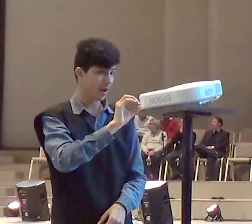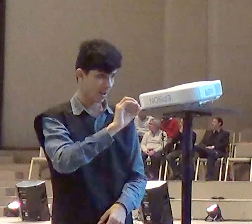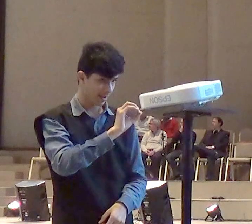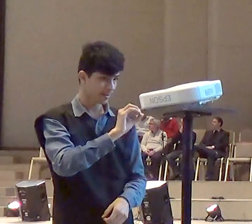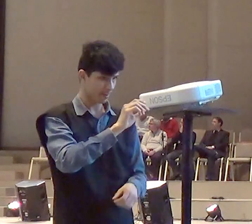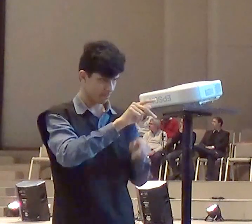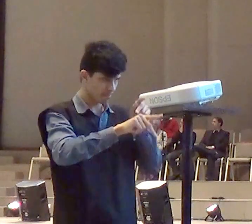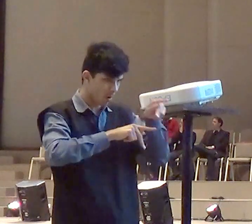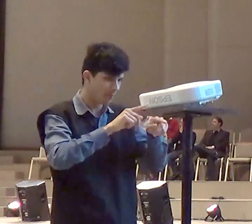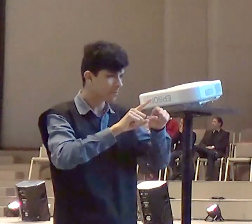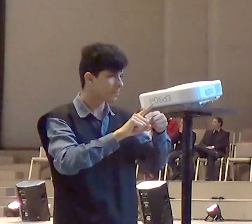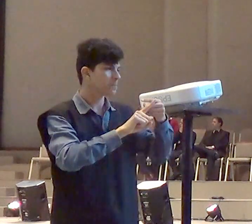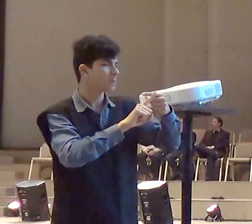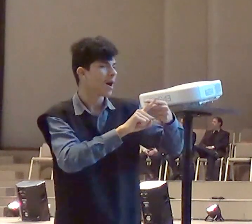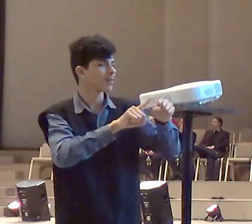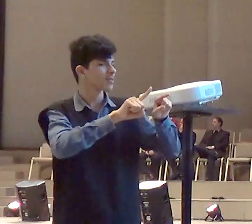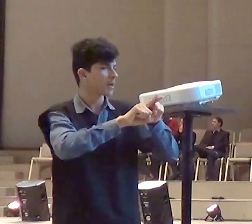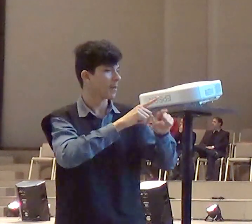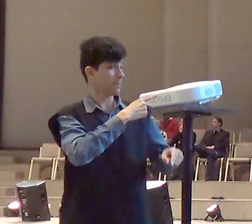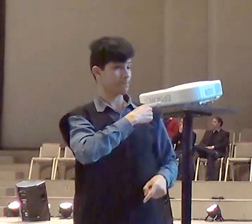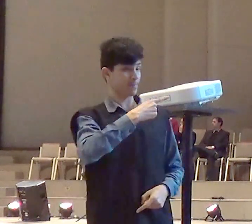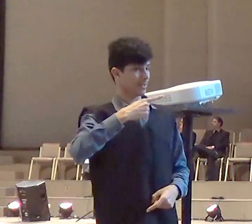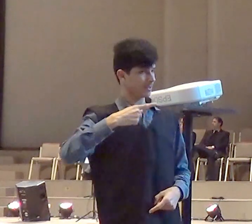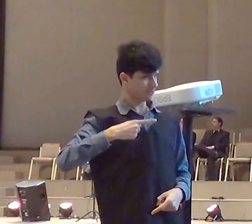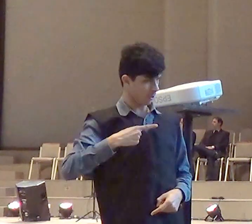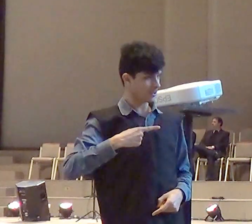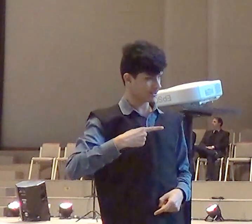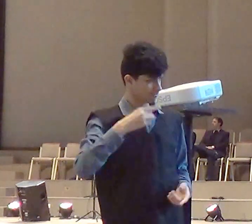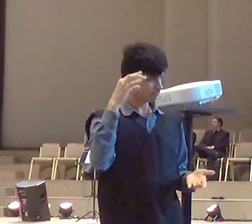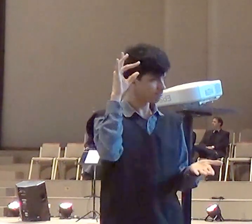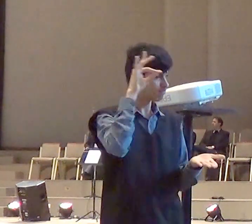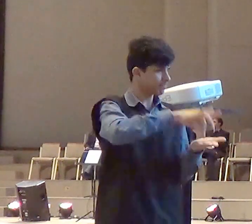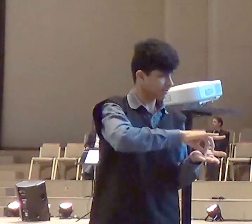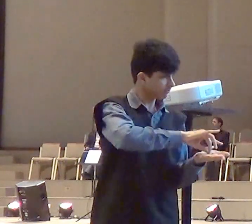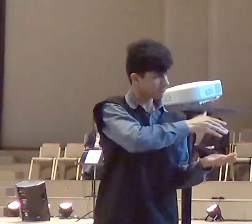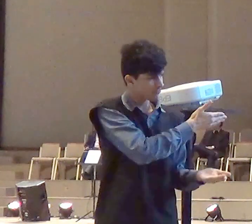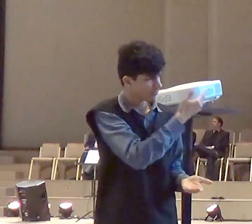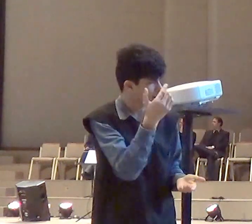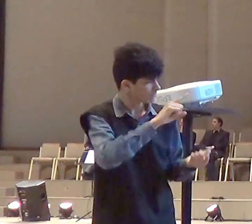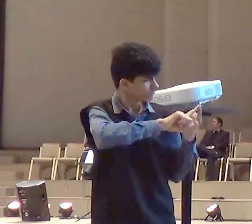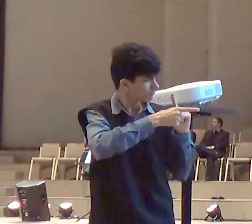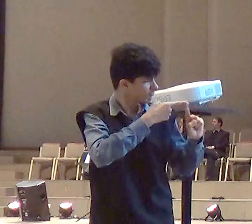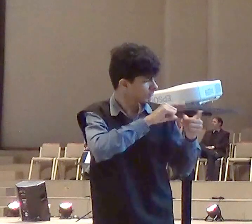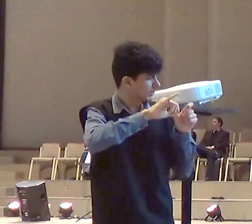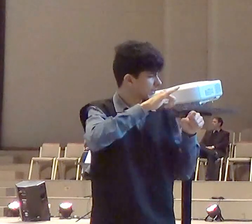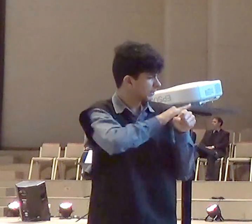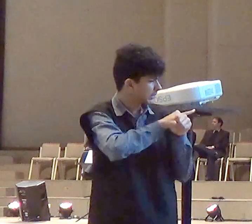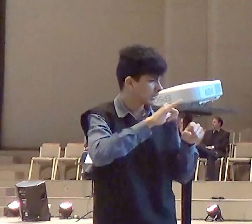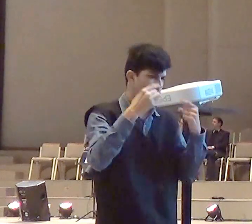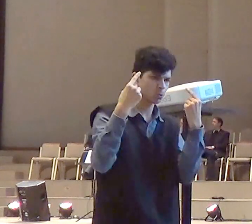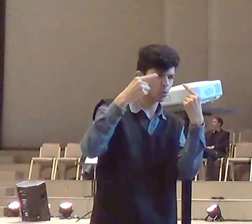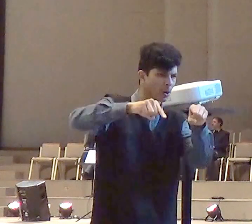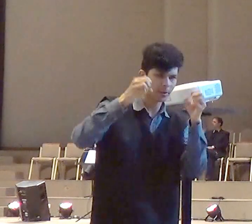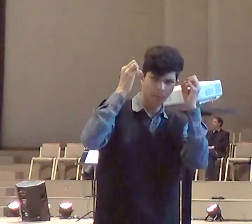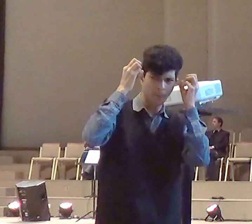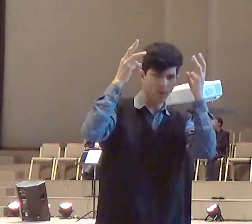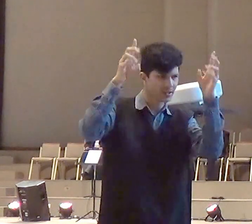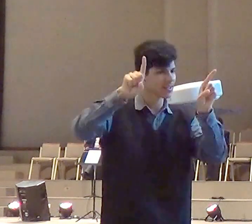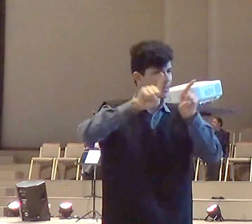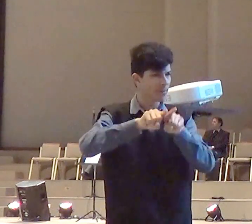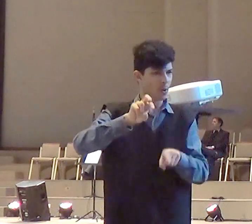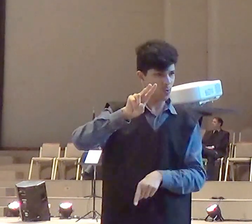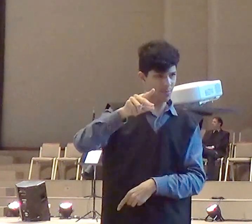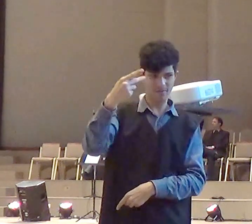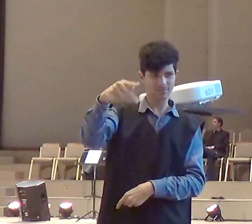comunidade e que haviam sido nomeados membros do Conselho eles se ajuntaram contra Moisés e Arão eles